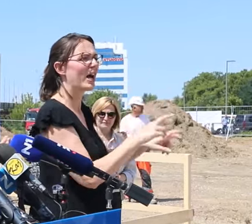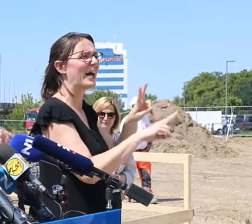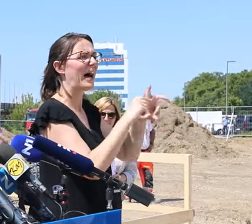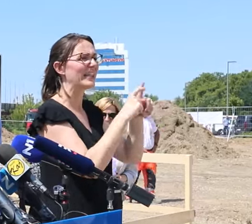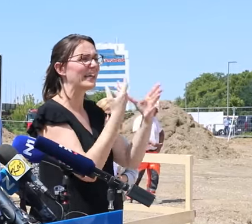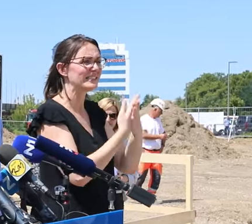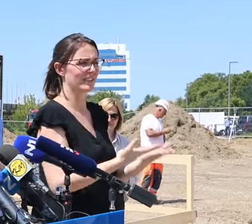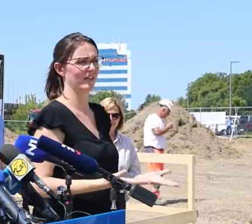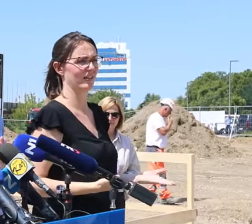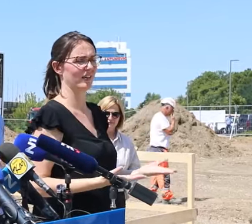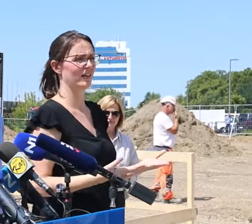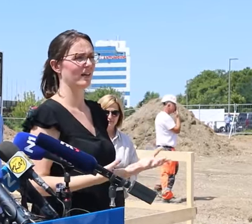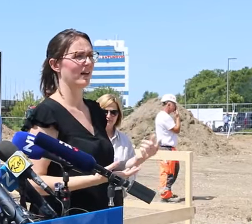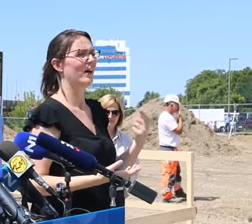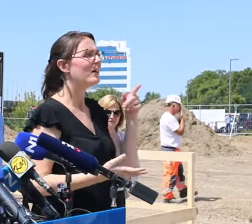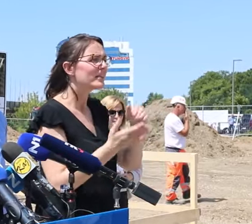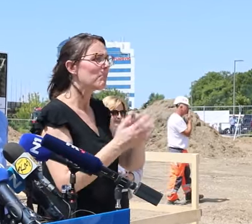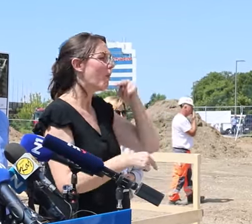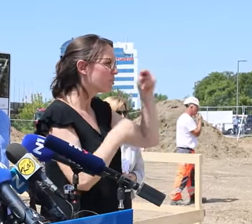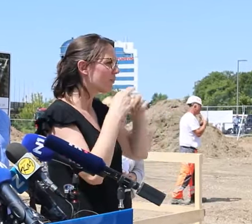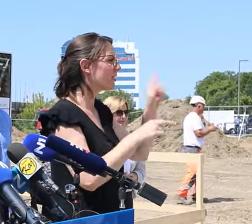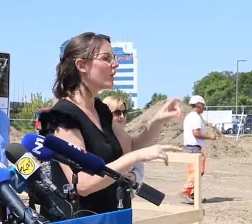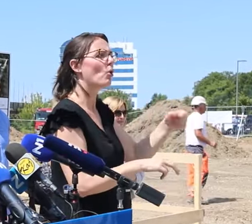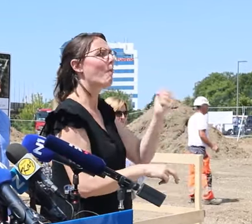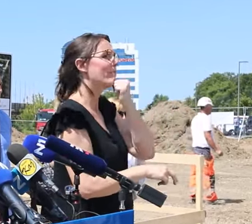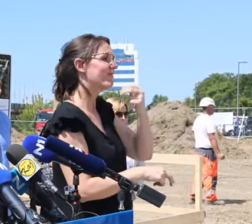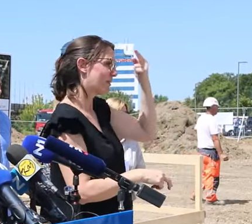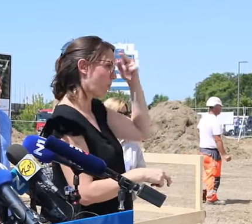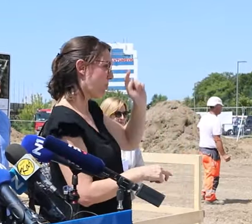da se ne događa. Ono što je ključna stvar je da li postoji sukob interesa. Okej, možemo dalje.